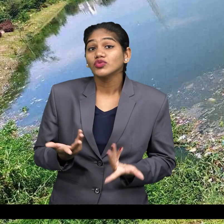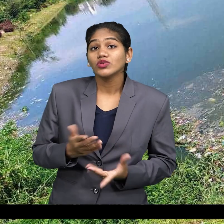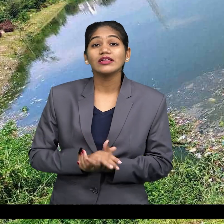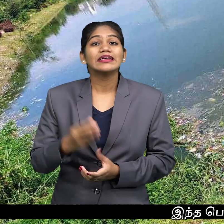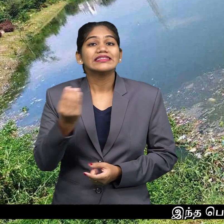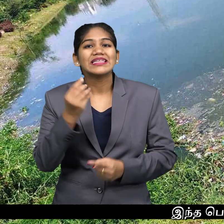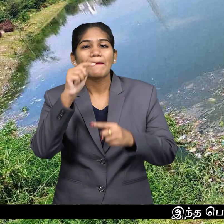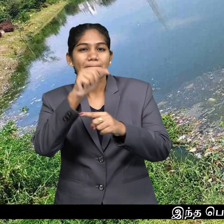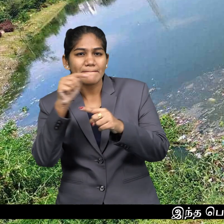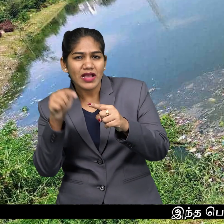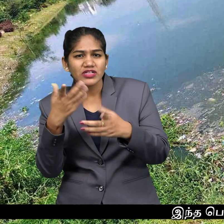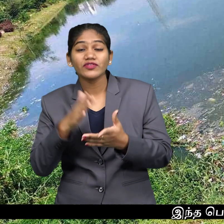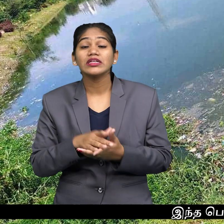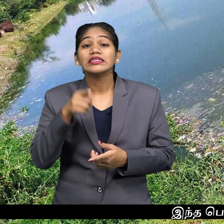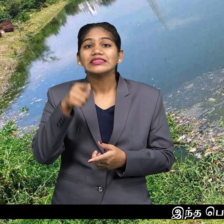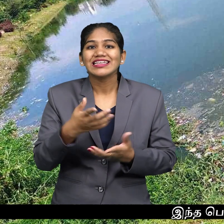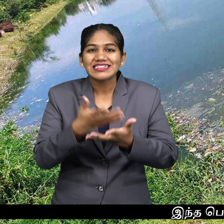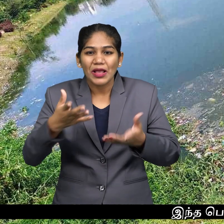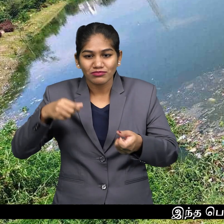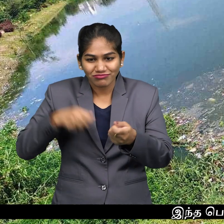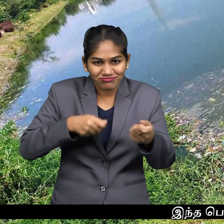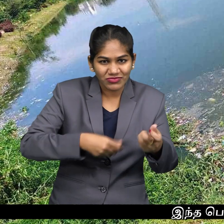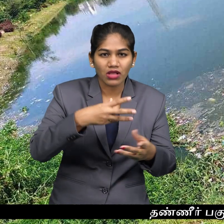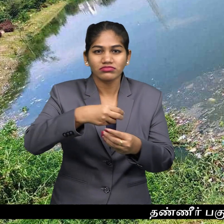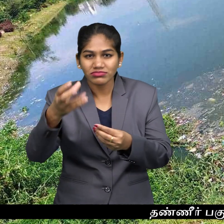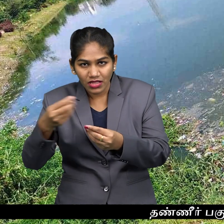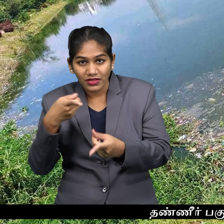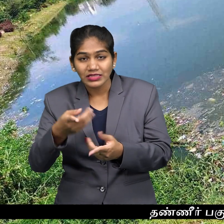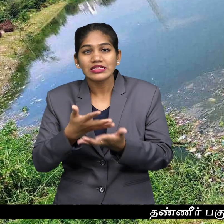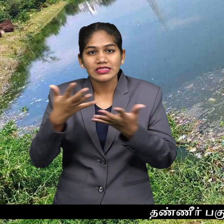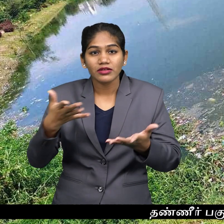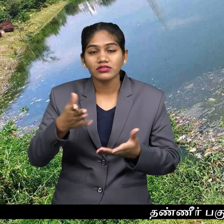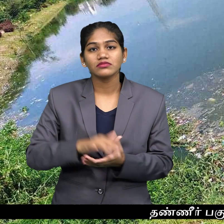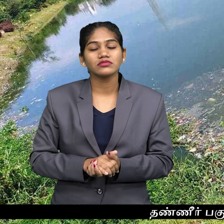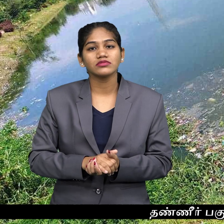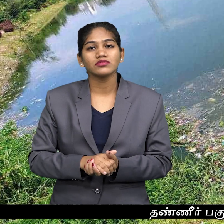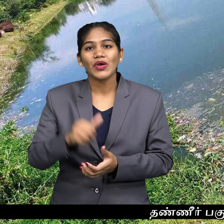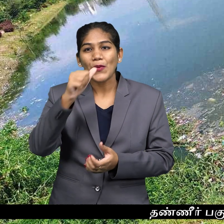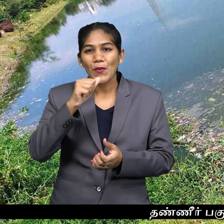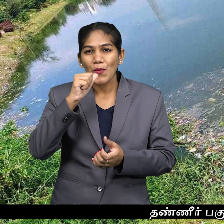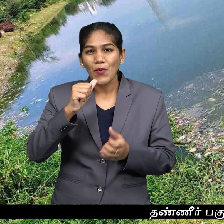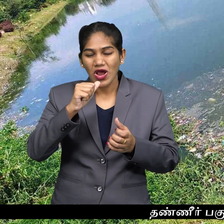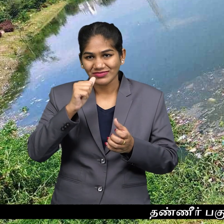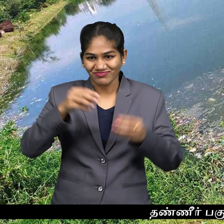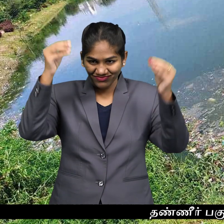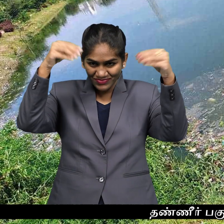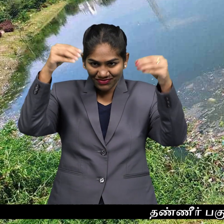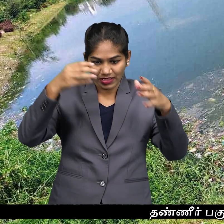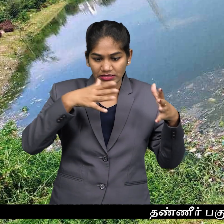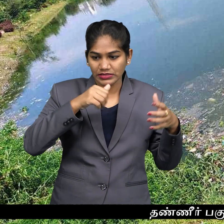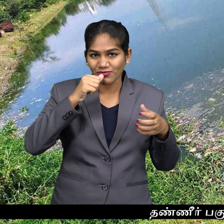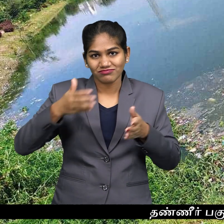எனவே இந்த பொருட்களில் சில சதவீதம் தண்ணீர் பகுதிகளில் கலக்கப்படுகின்றன.